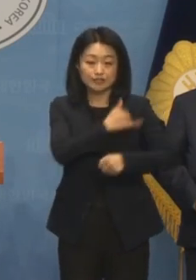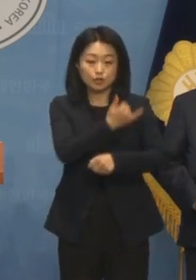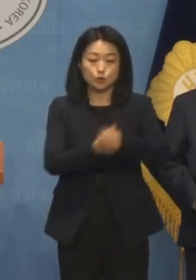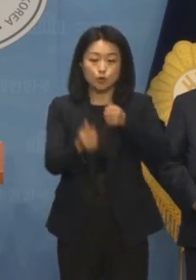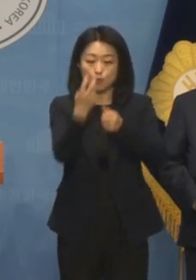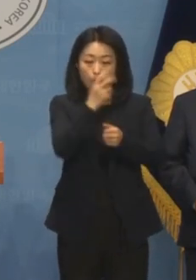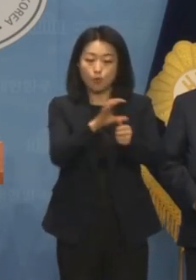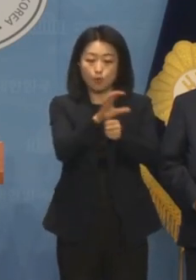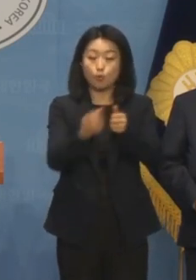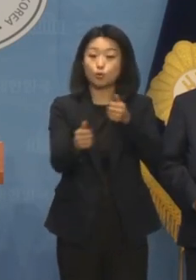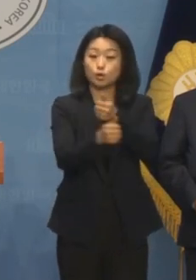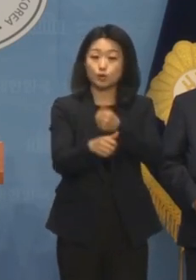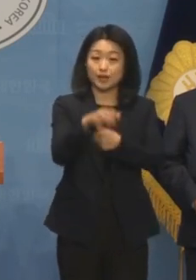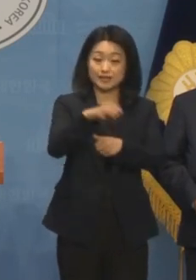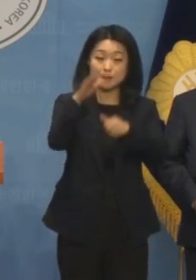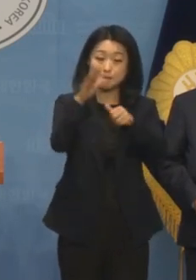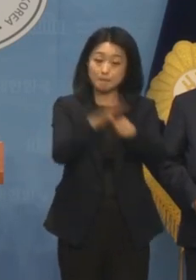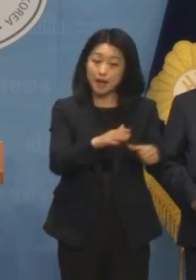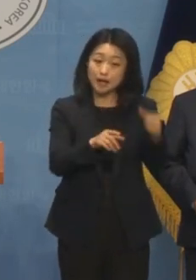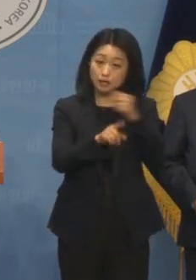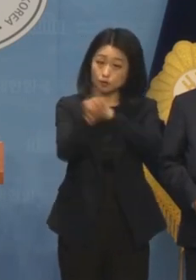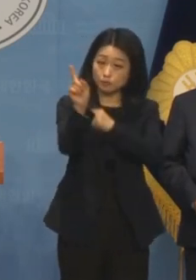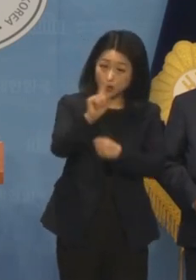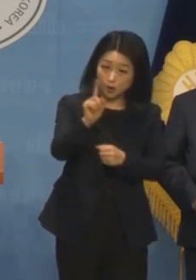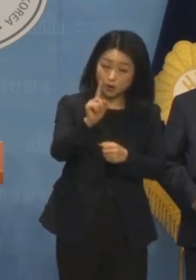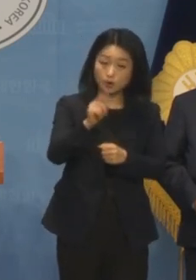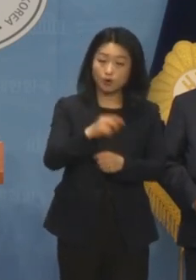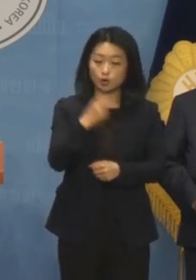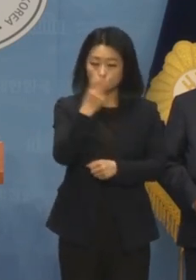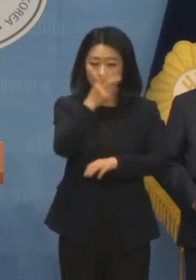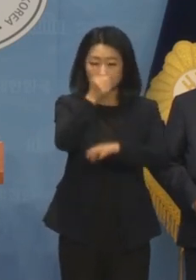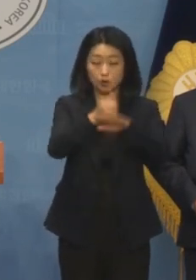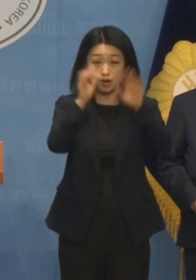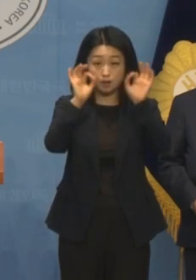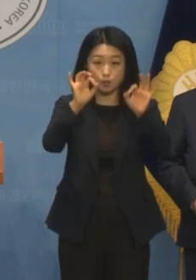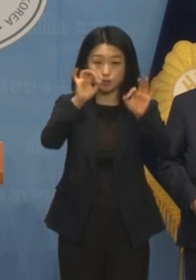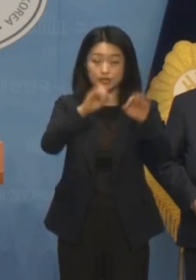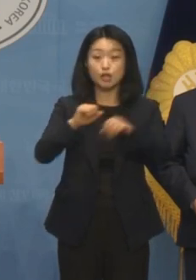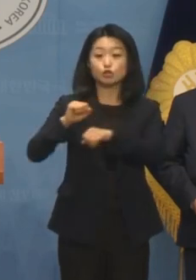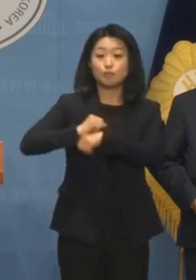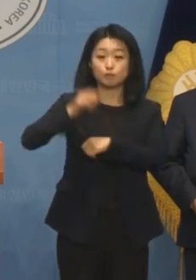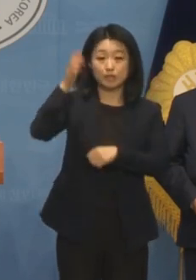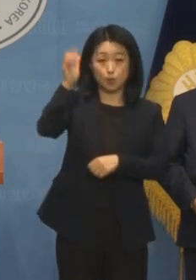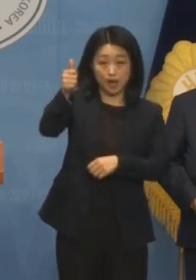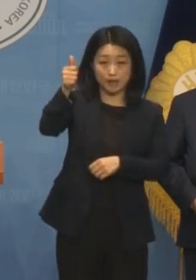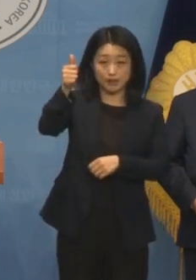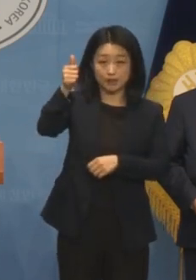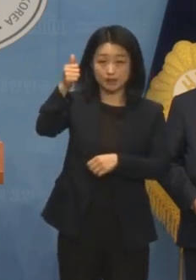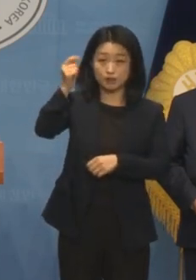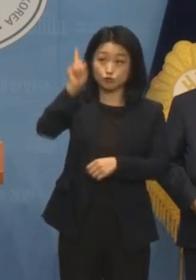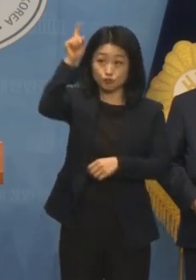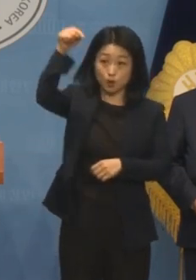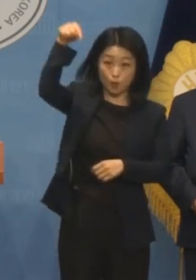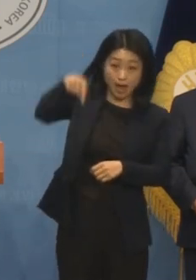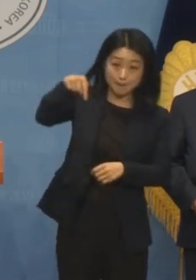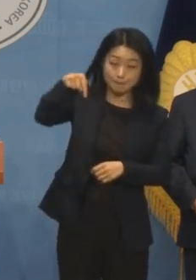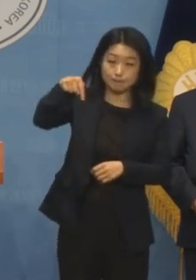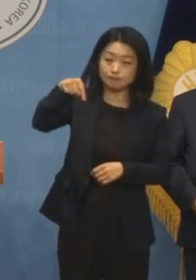군인권보호위원회가 기각 결정을 내린 이유는 조사 결과 국방부 장관의 외압에 관한